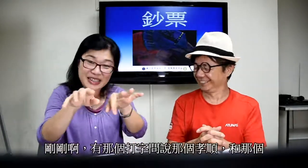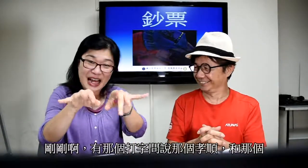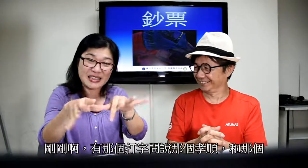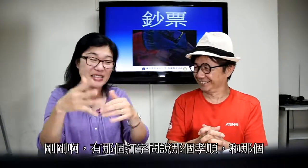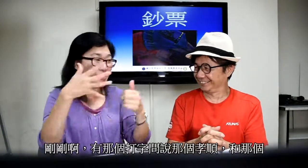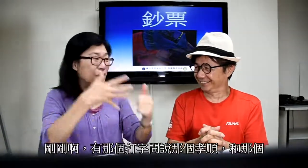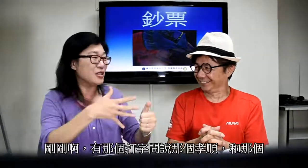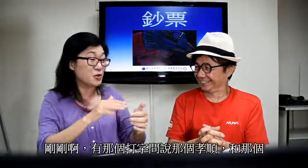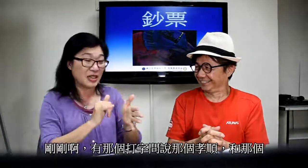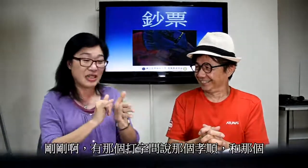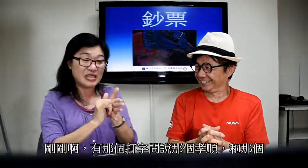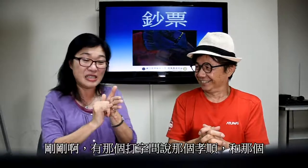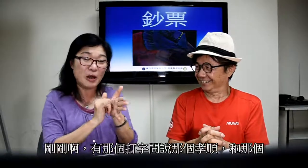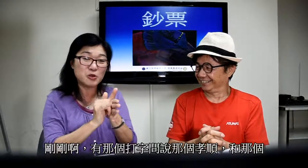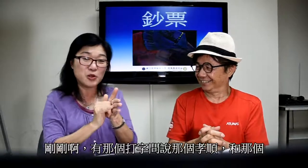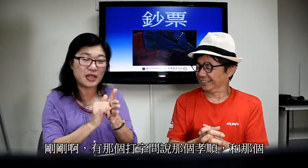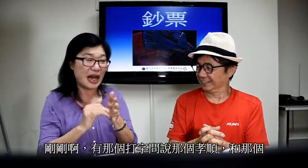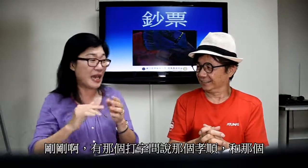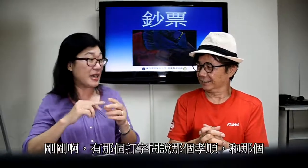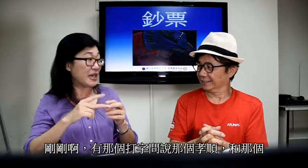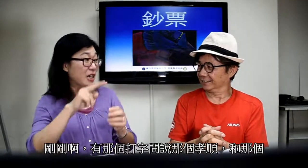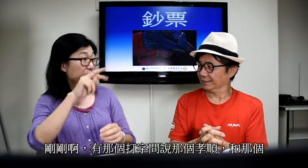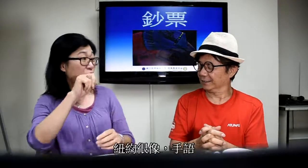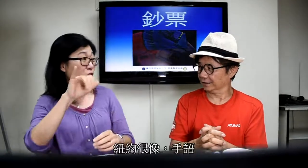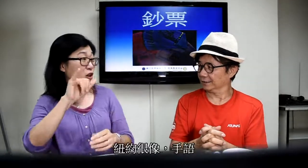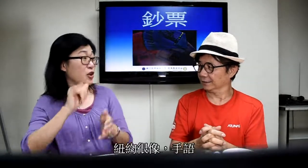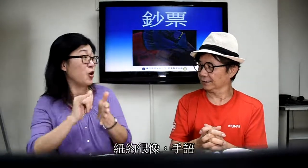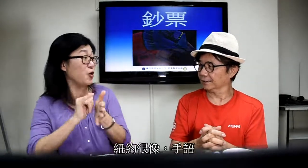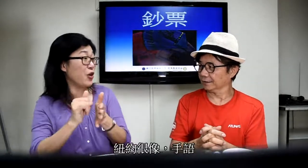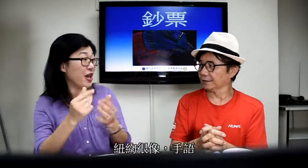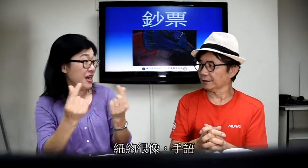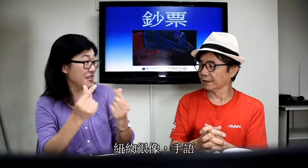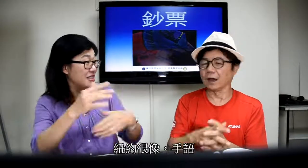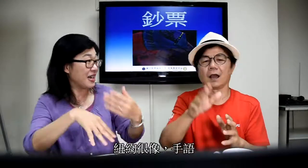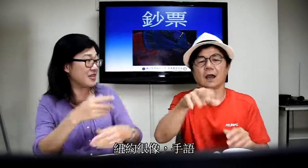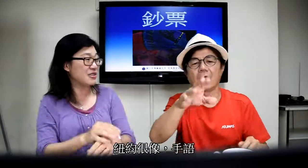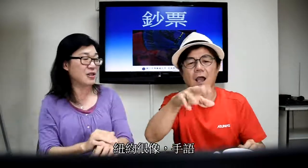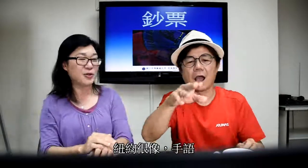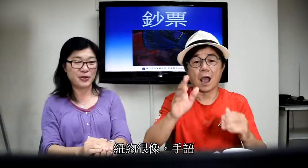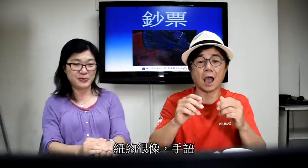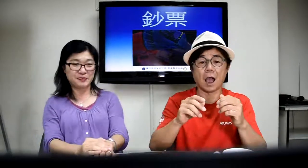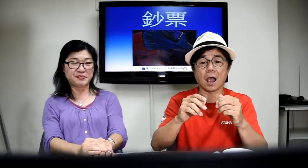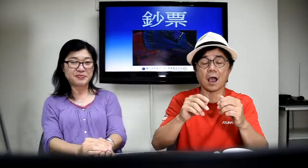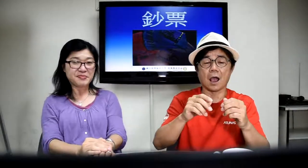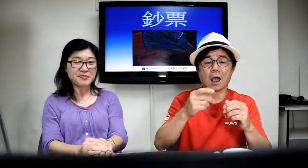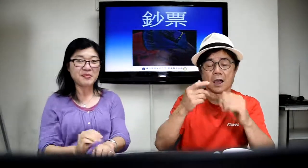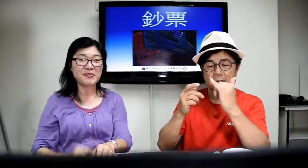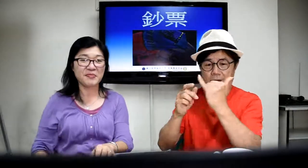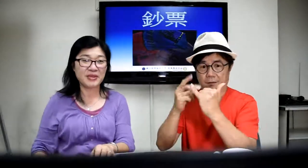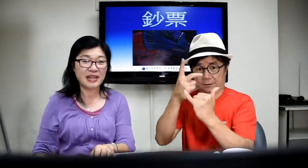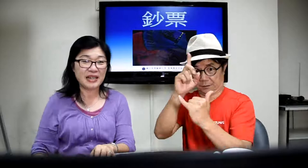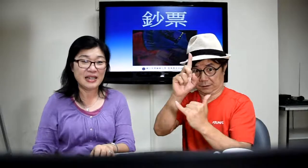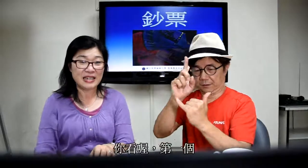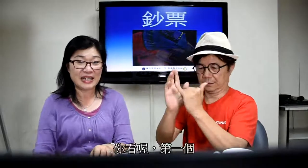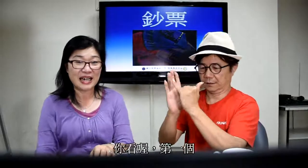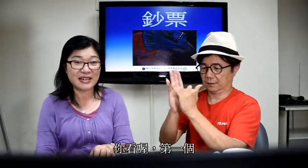字问说，那个孝顺和那个纽约很像，手语。你看啊，第一